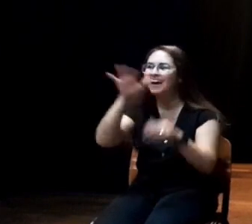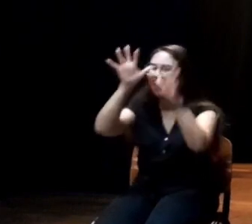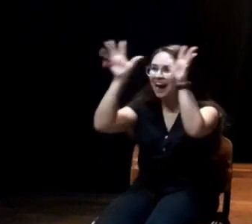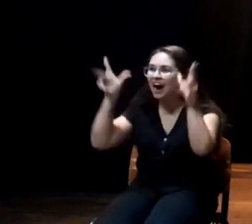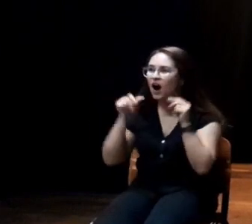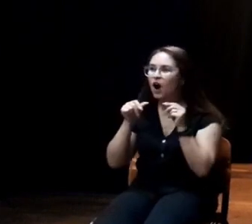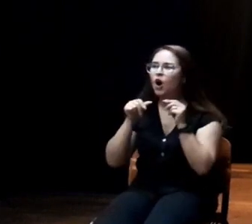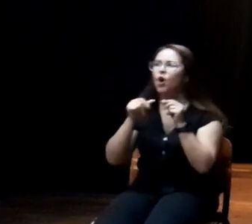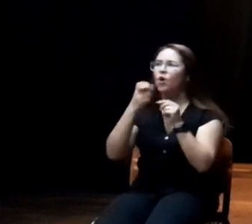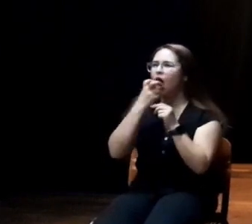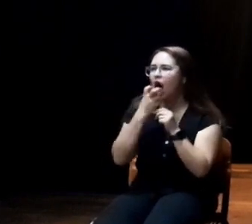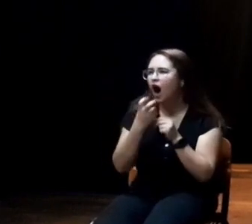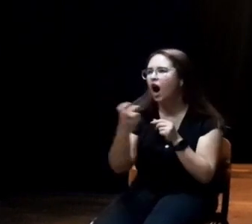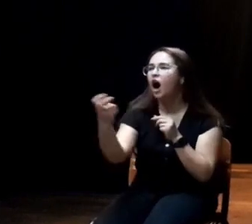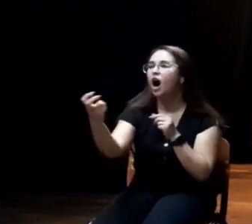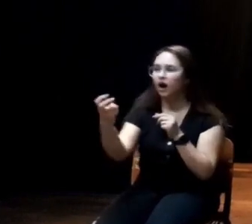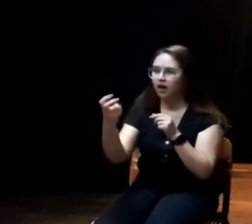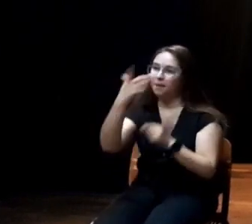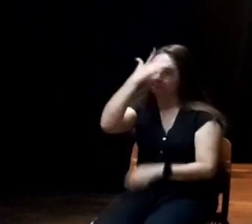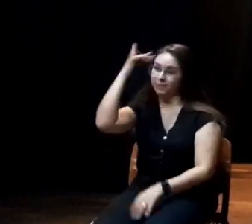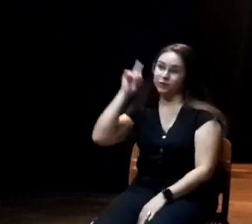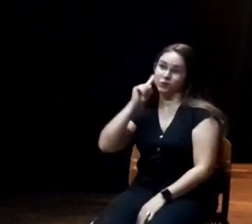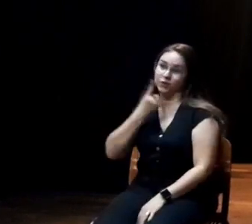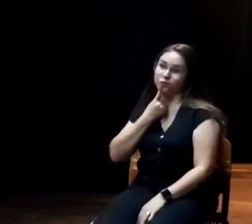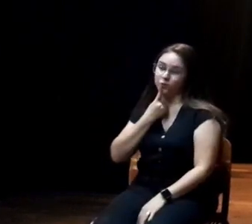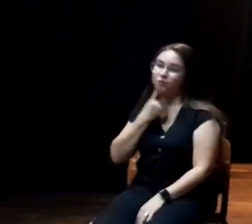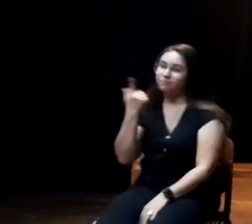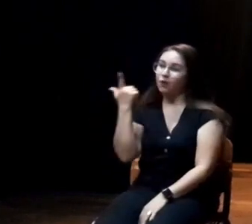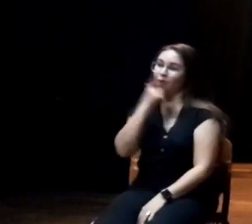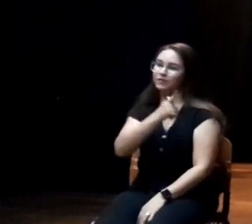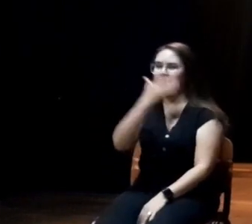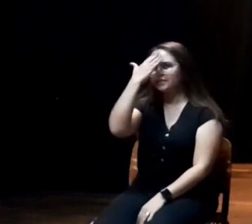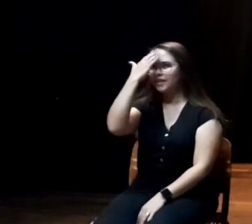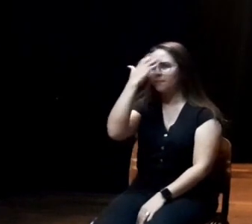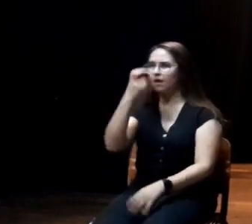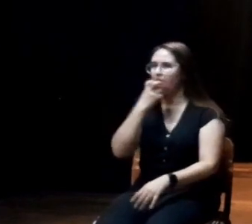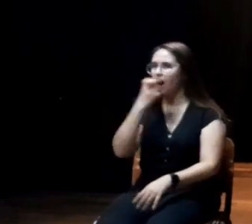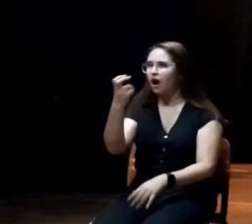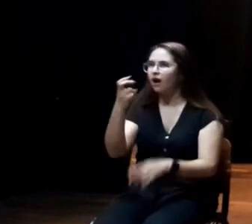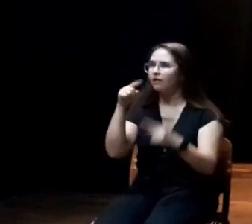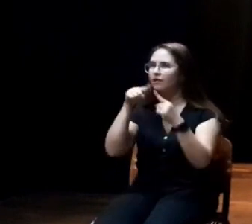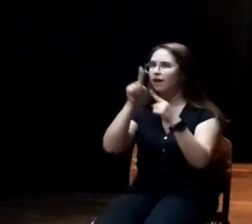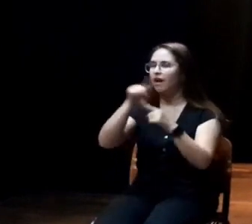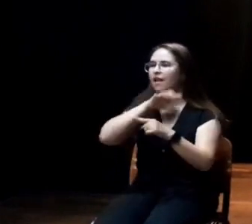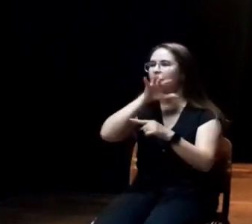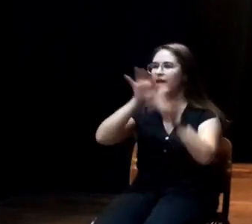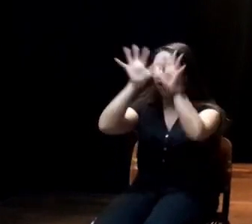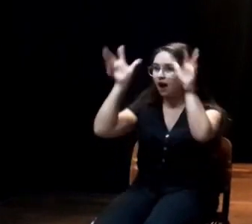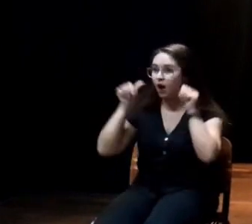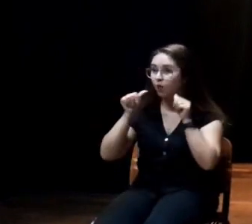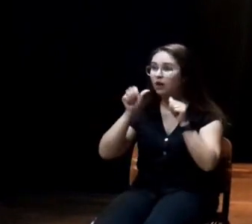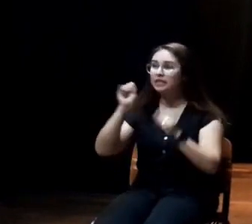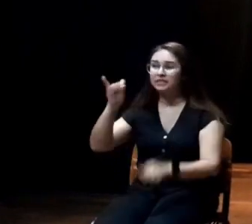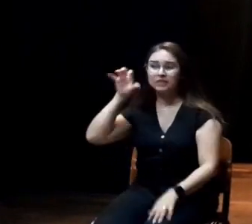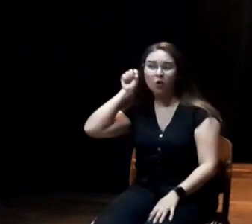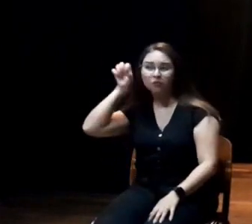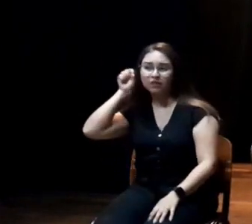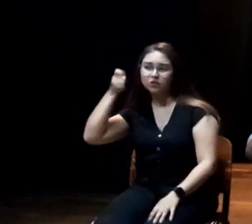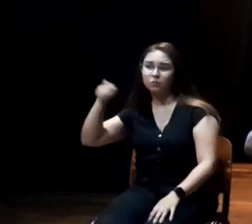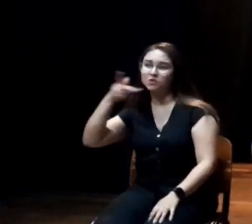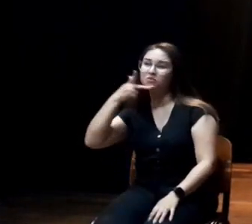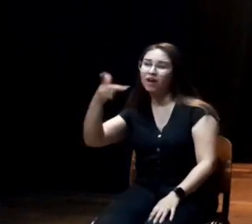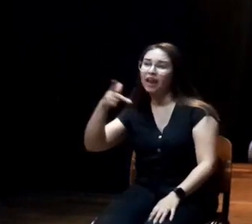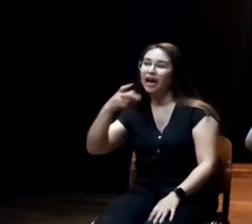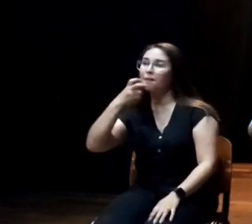leão rugiu. Aí beleza. Quer dizer, pra pessoa surda, ela vai ter referência que é um grito de um leão. Agora, se tem um ouvinte, eu não preciso falar que o leão rugiu, eu só